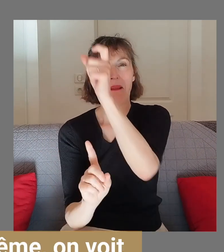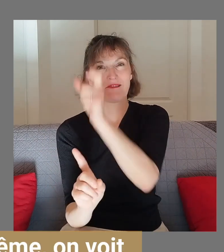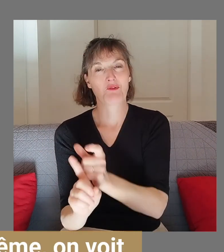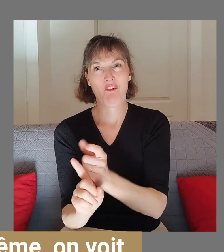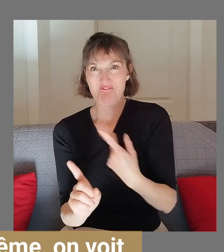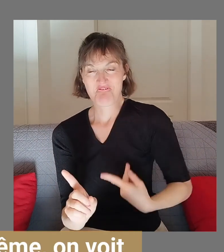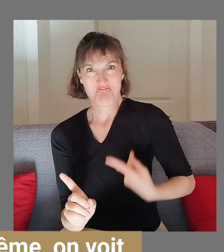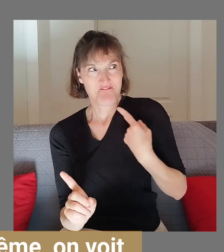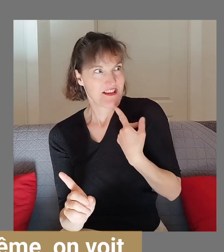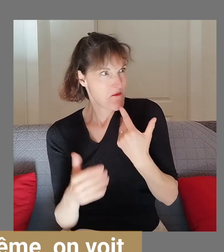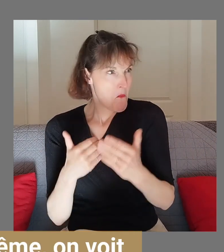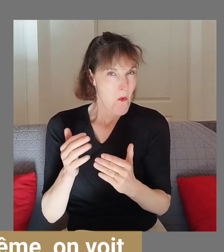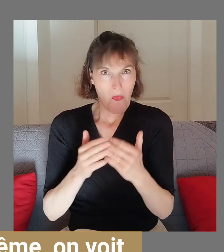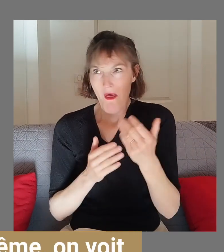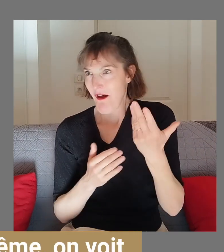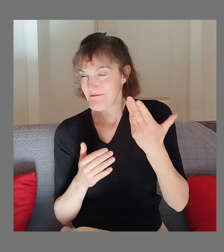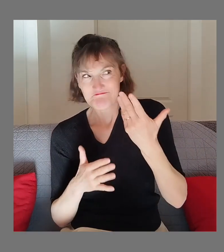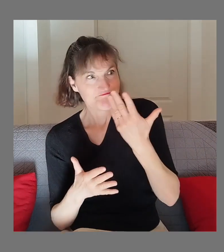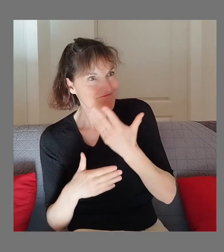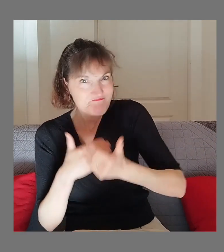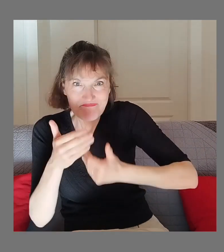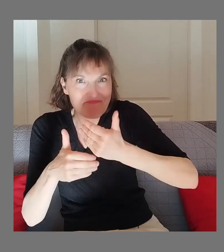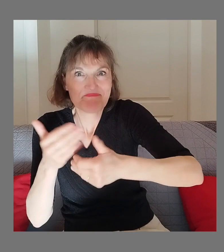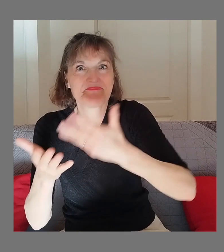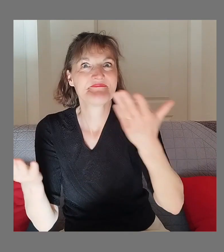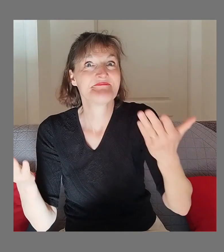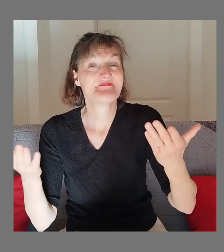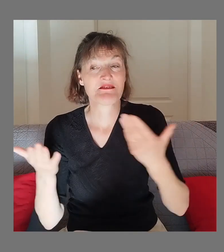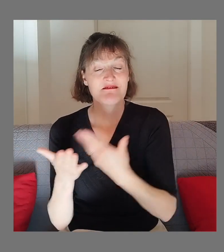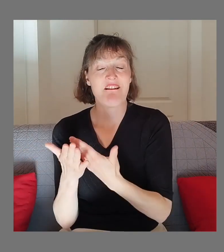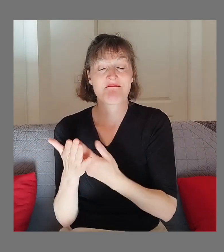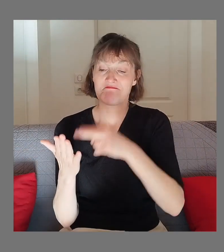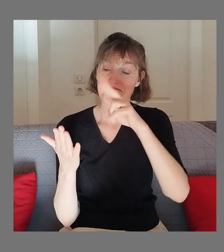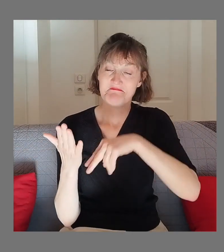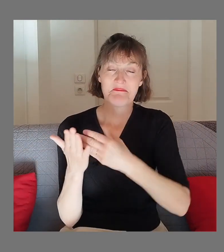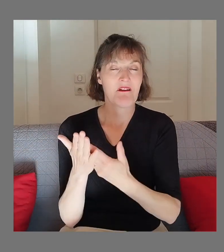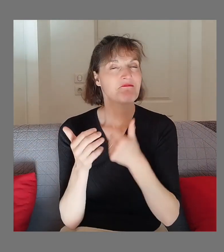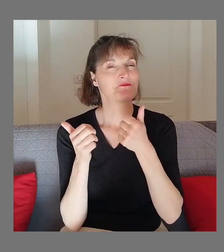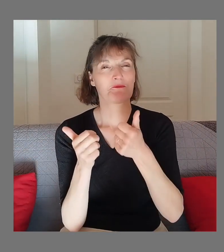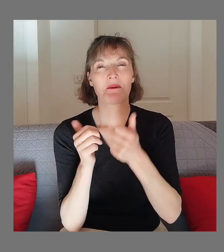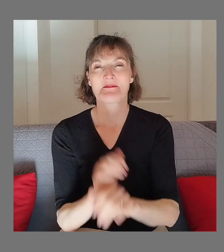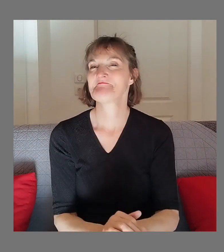même, on voit que Marie a eu une vie tout à fait heureuse.